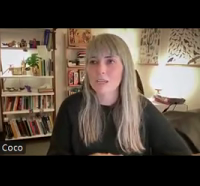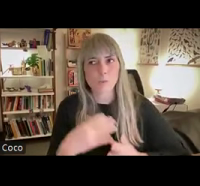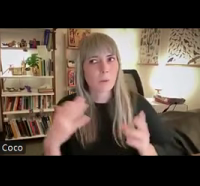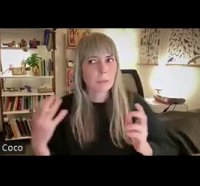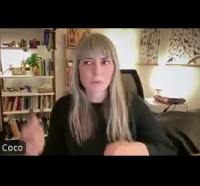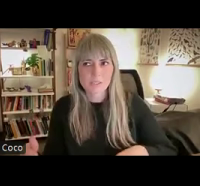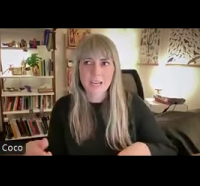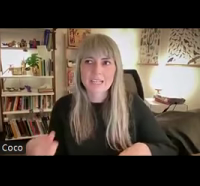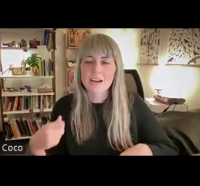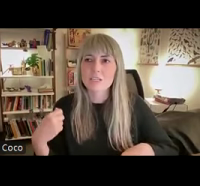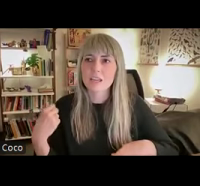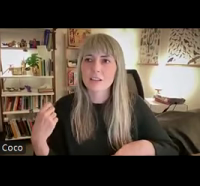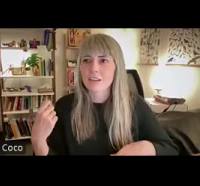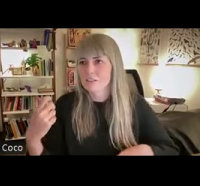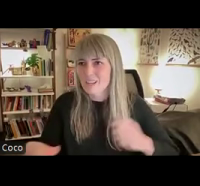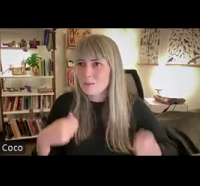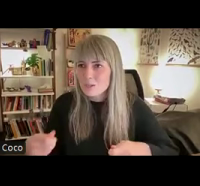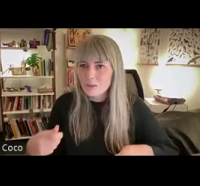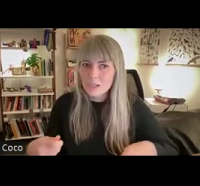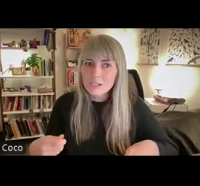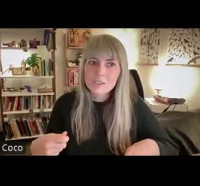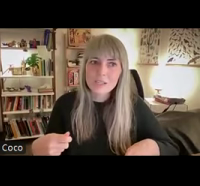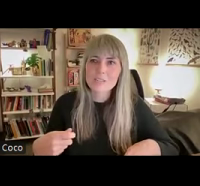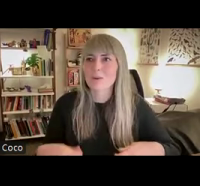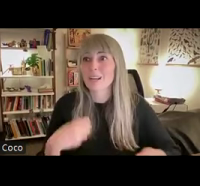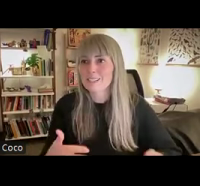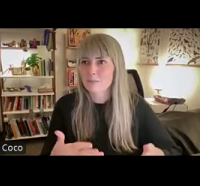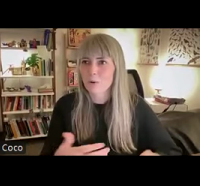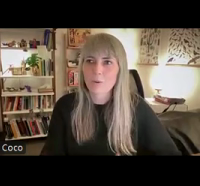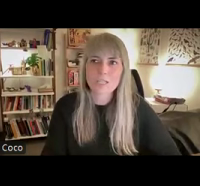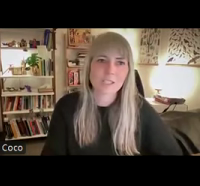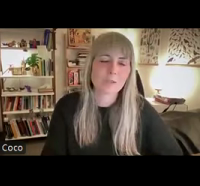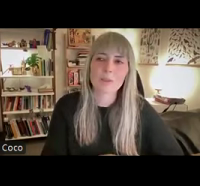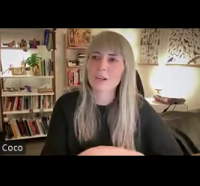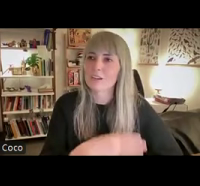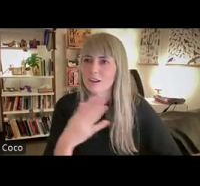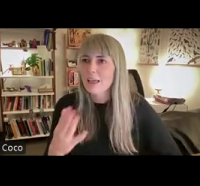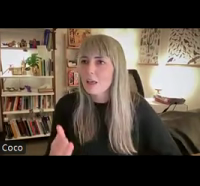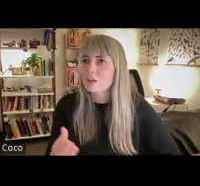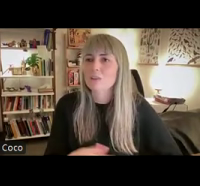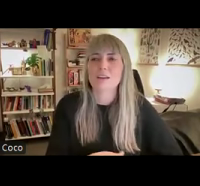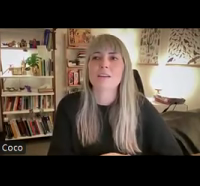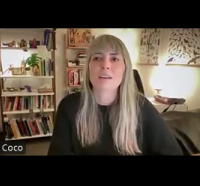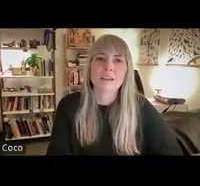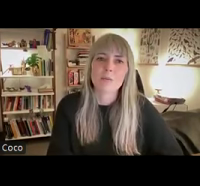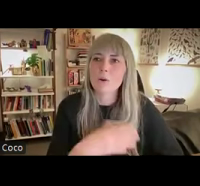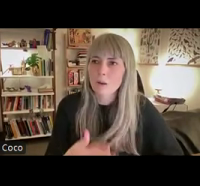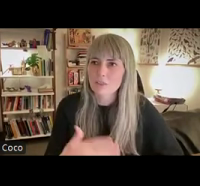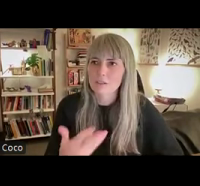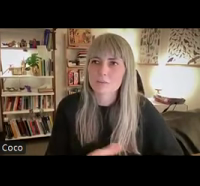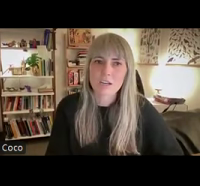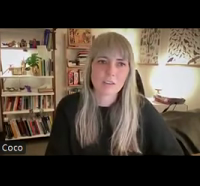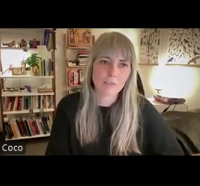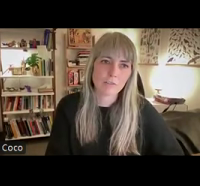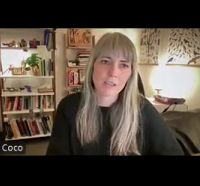survey exámenes because de while people are audición sitting con una down to encuesta get más set up to do profunda, their hearing porque screenings, we could mientras que ask them more están questions about their hearing health registrándose para poder and recibir more ese about